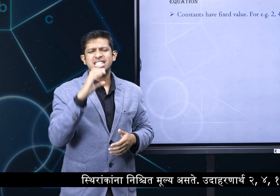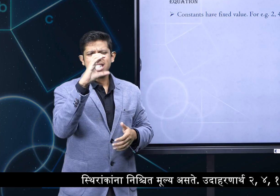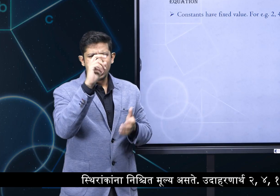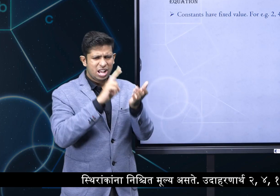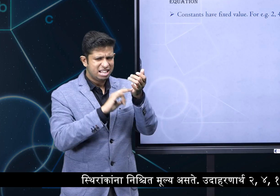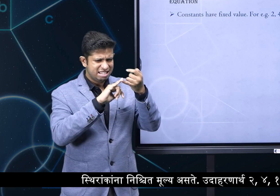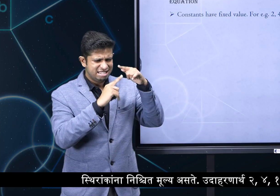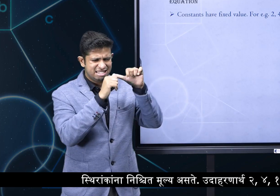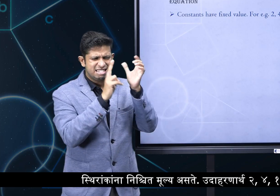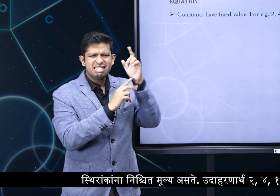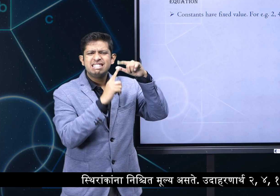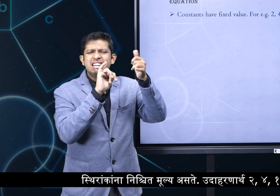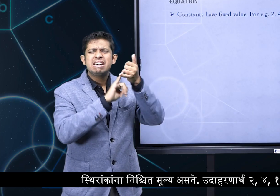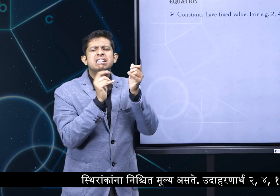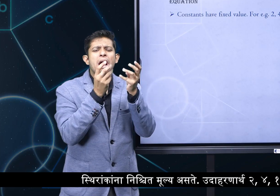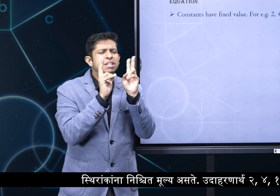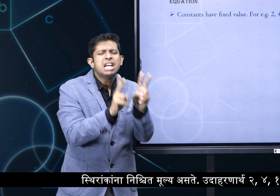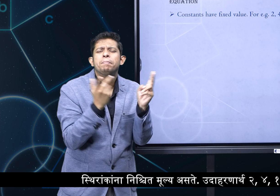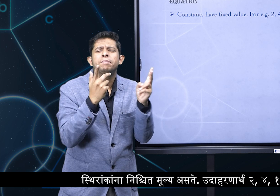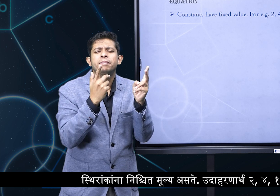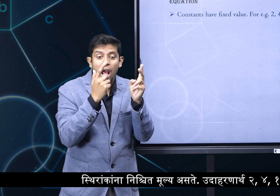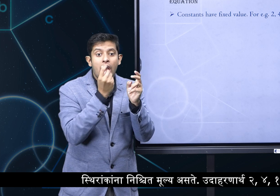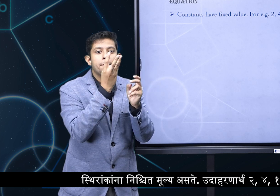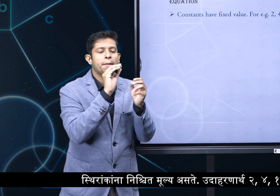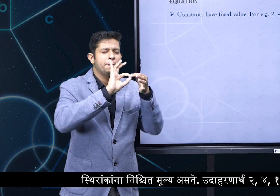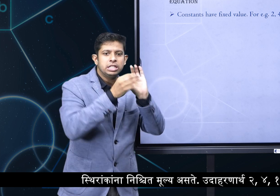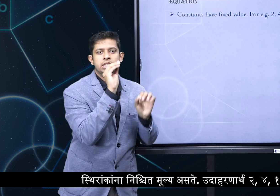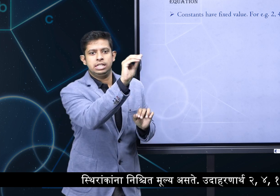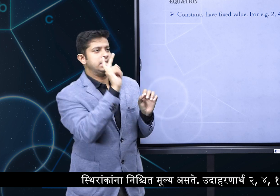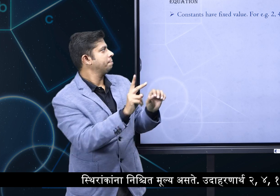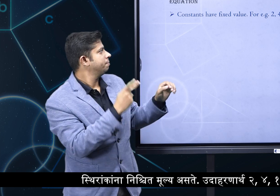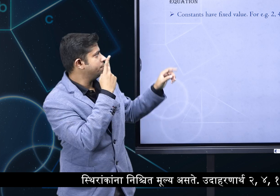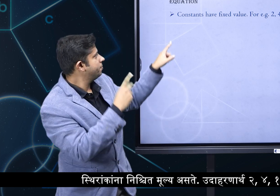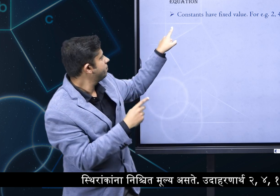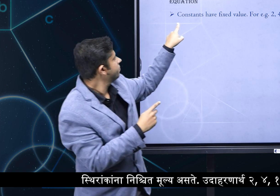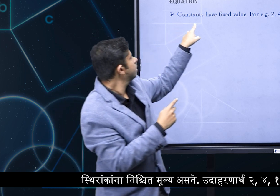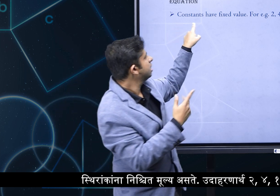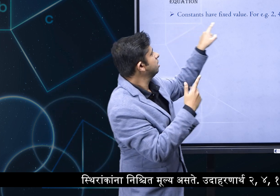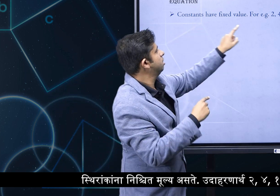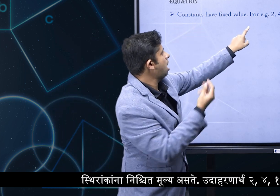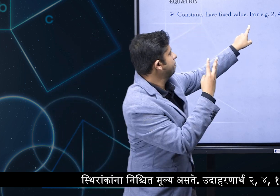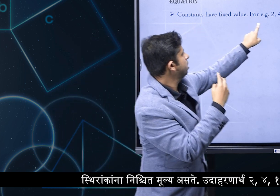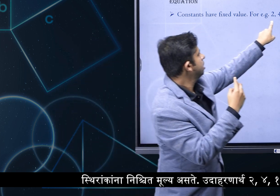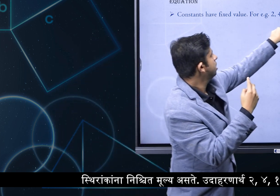स्थिरांकांना निश्चित मूल्य असे असतात. उदाहरणार्थ 2, 4, 100, 4/5